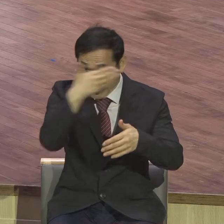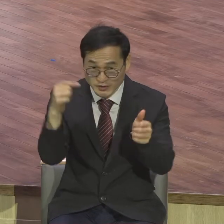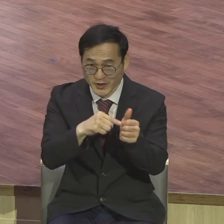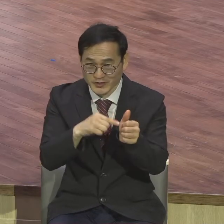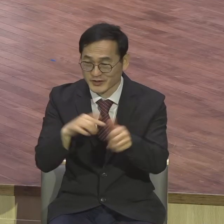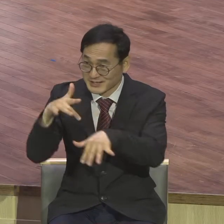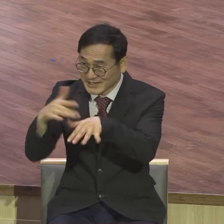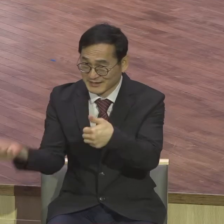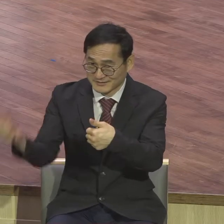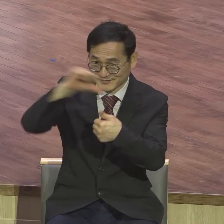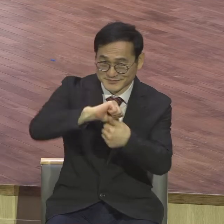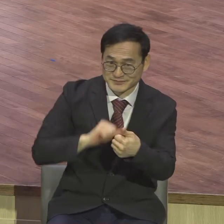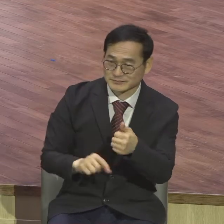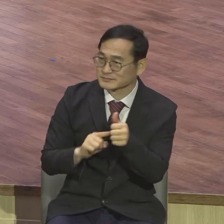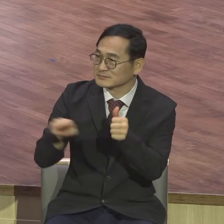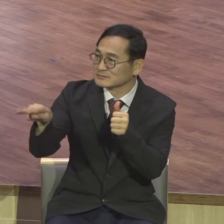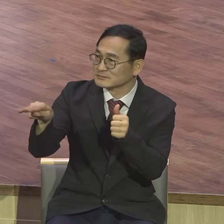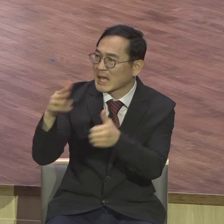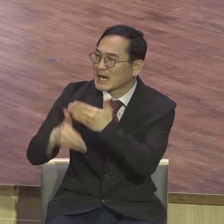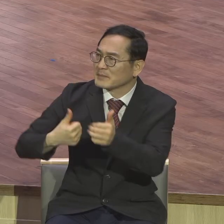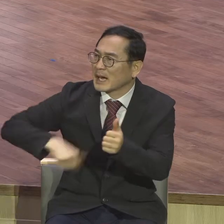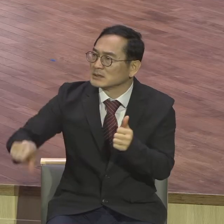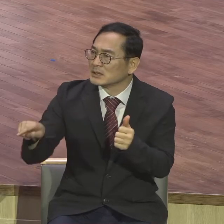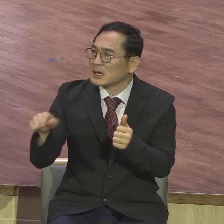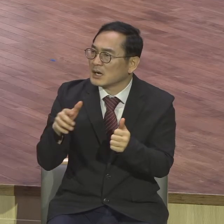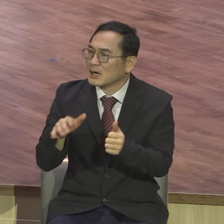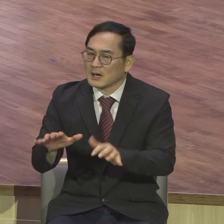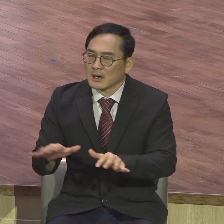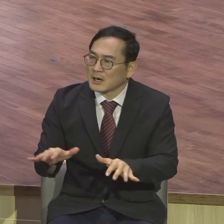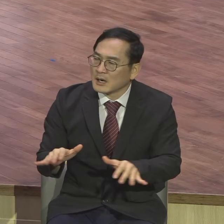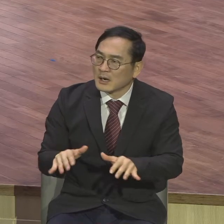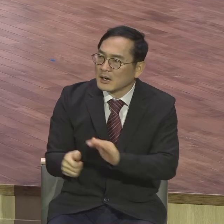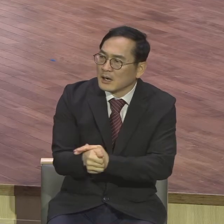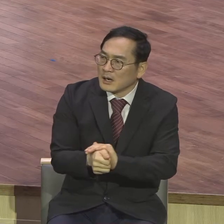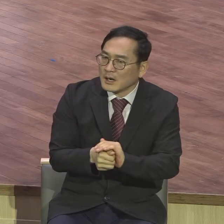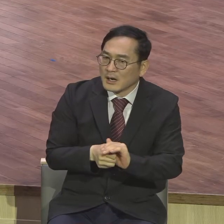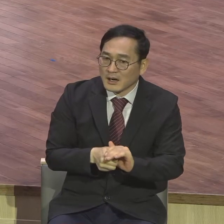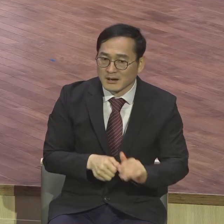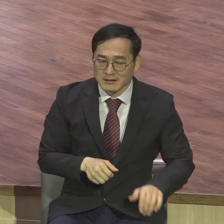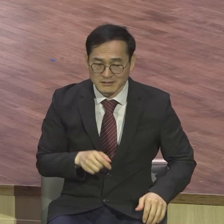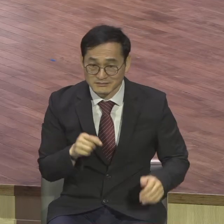말하잖아요. 귀신이 더 잘 알지만 구원 못 받았어요. 안다고 구원